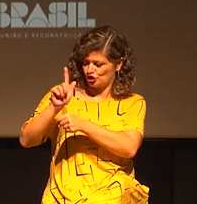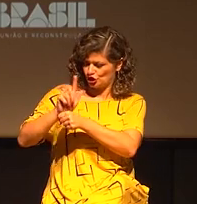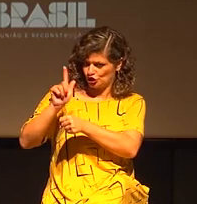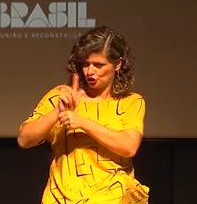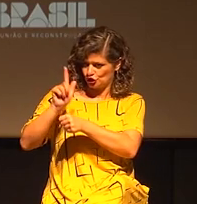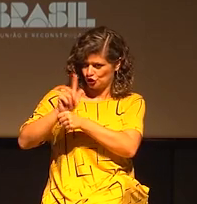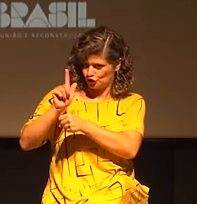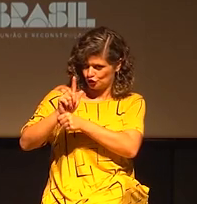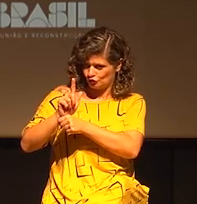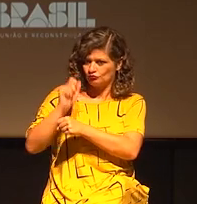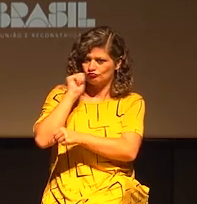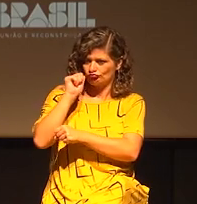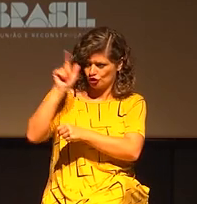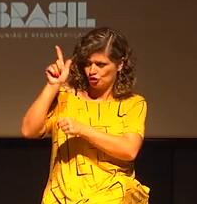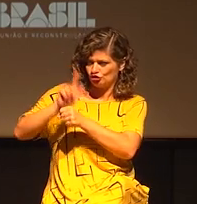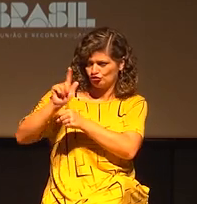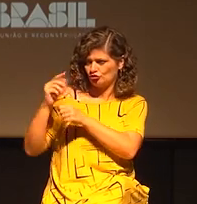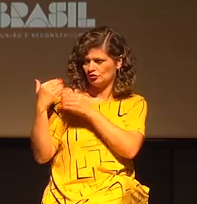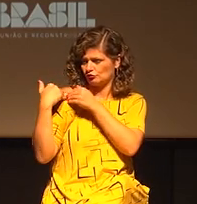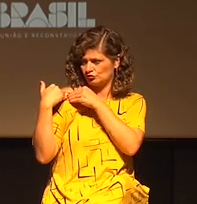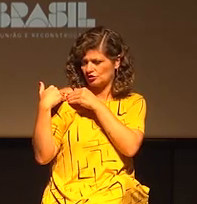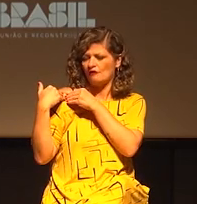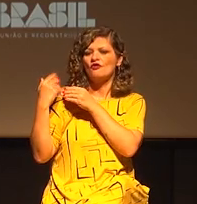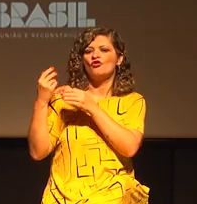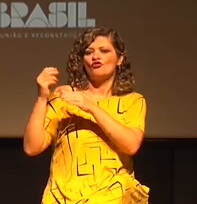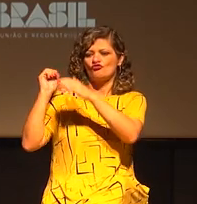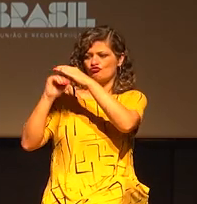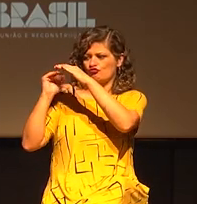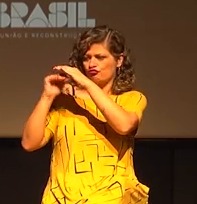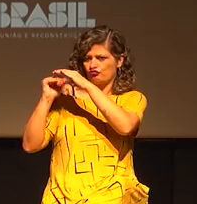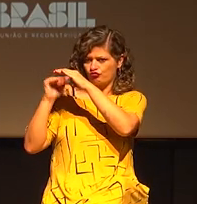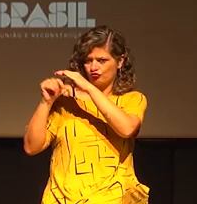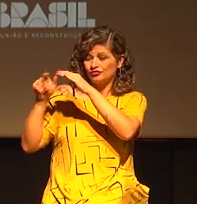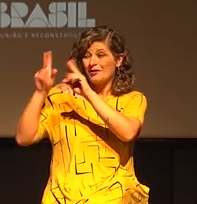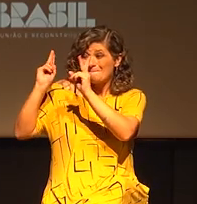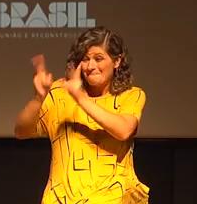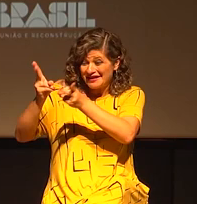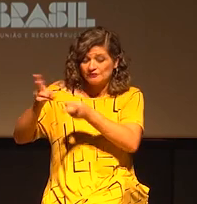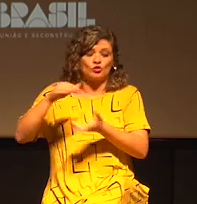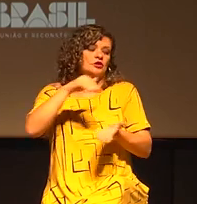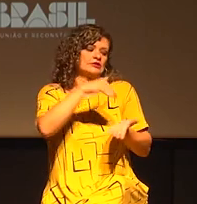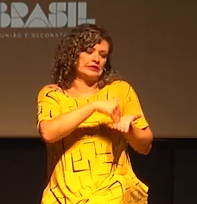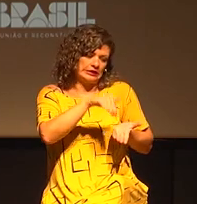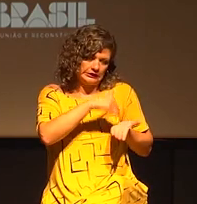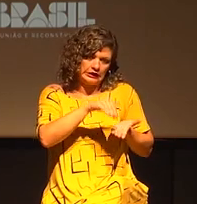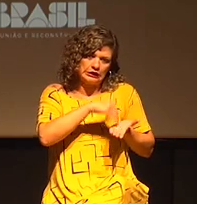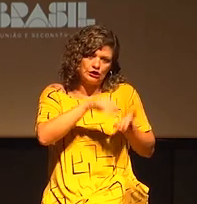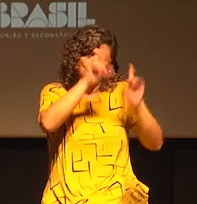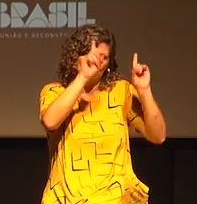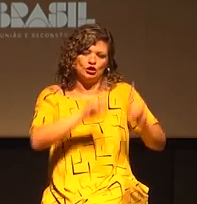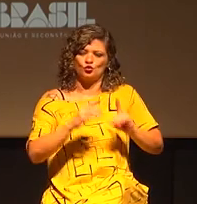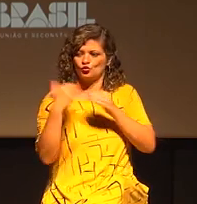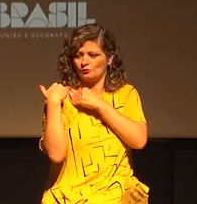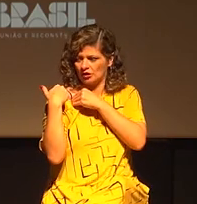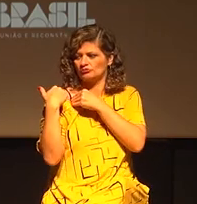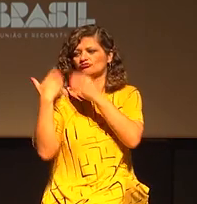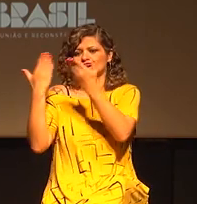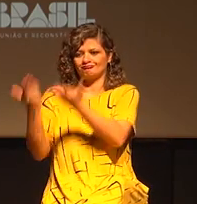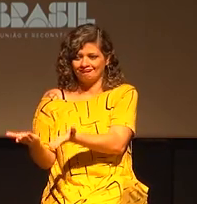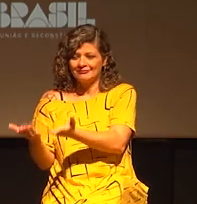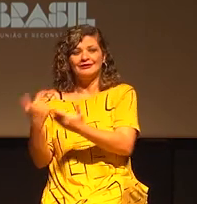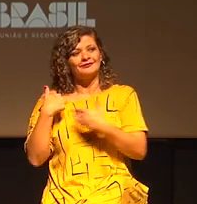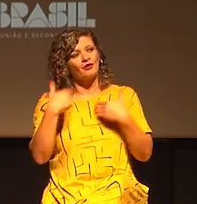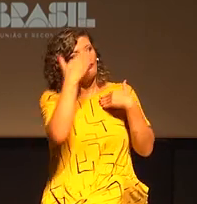fundo a gestora do Fundo de alimentação ficou sendo a secretaria de direitos humanos então Agradeço ao